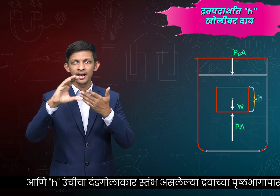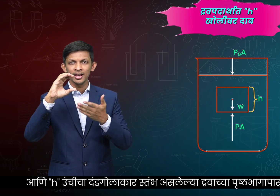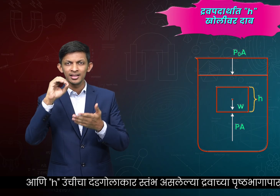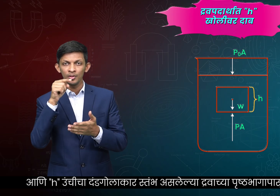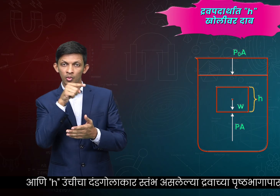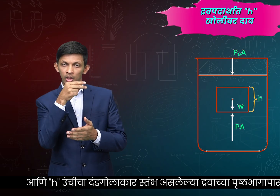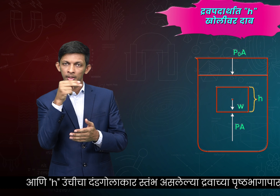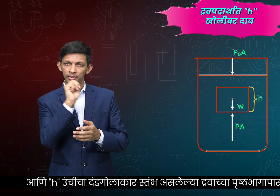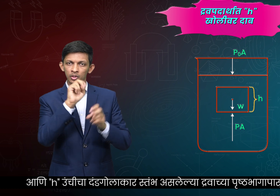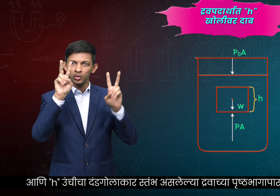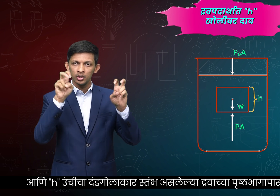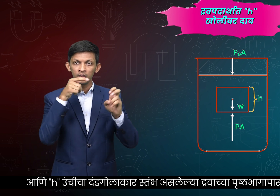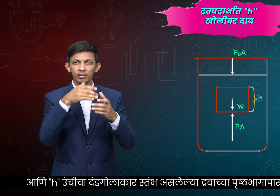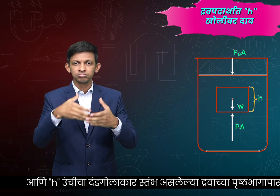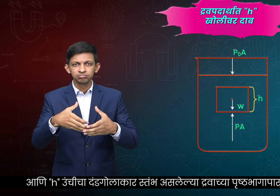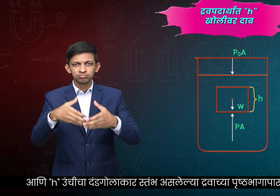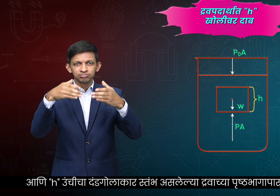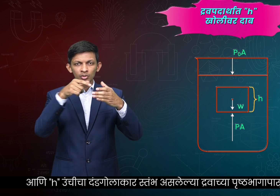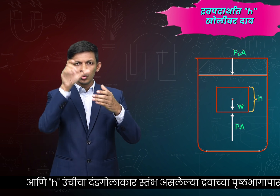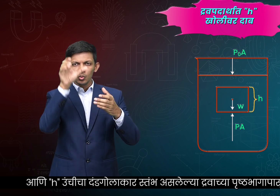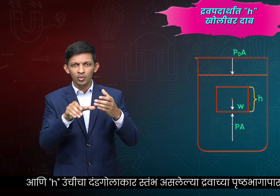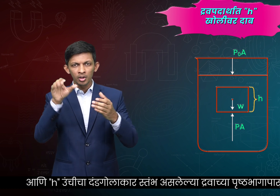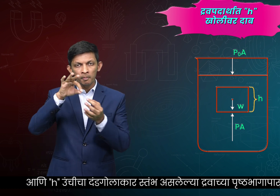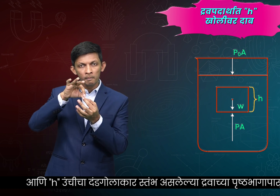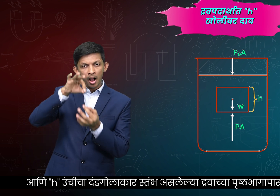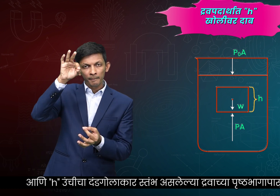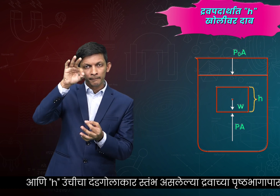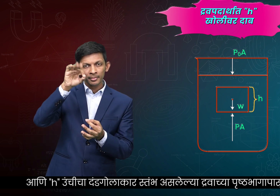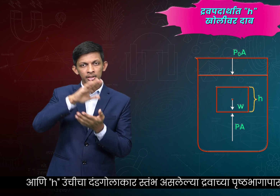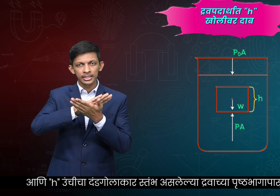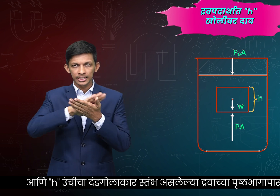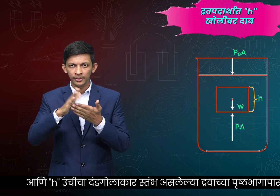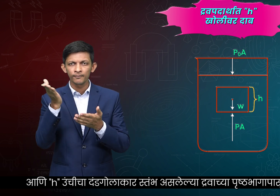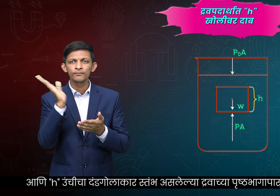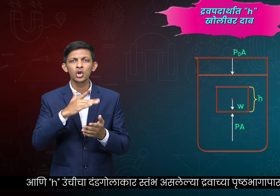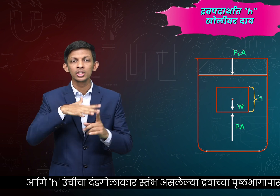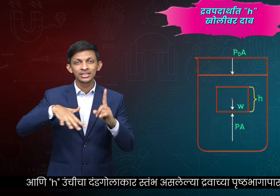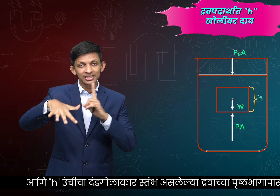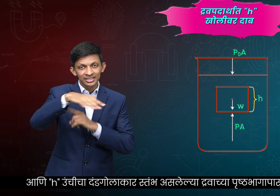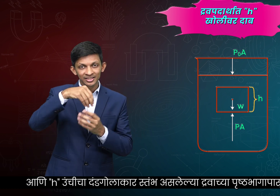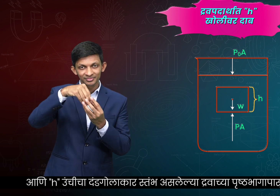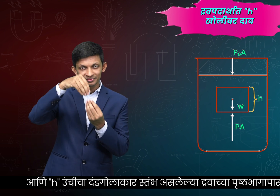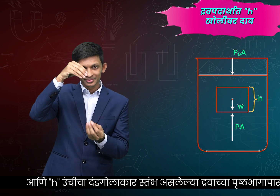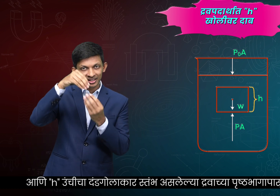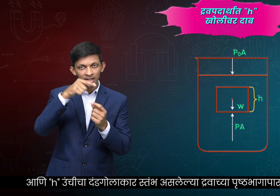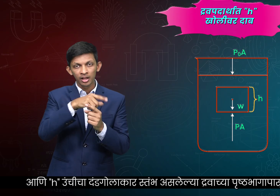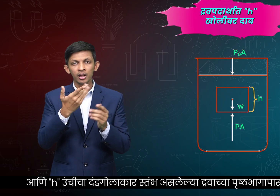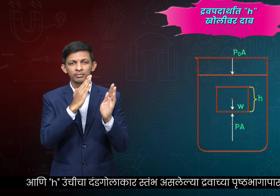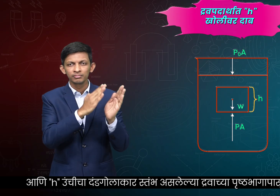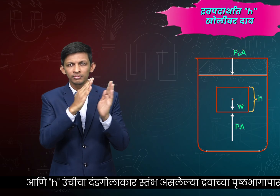आणि H उंचीचा दंडगोलाकार स्तंभ असलेल्या द्रवाच्या पृष्ठभागापासून अंतरावर आहे.